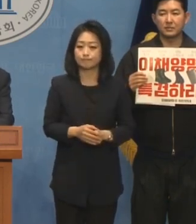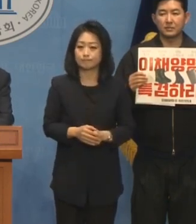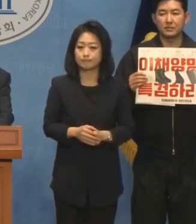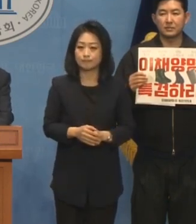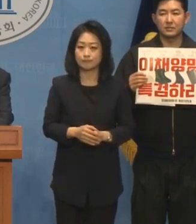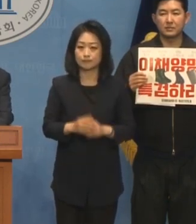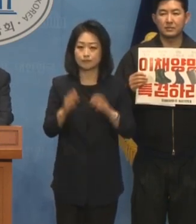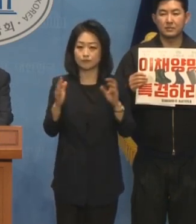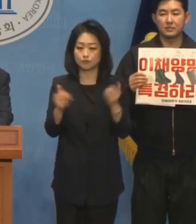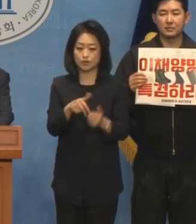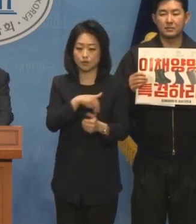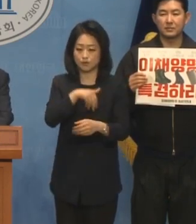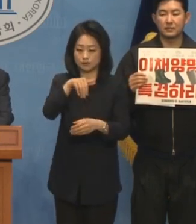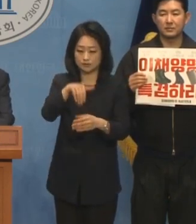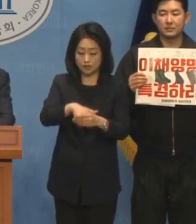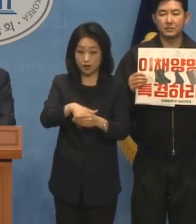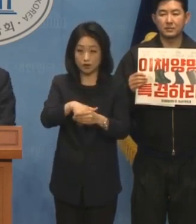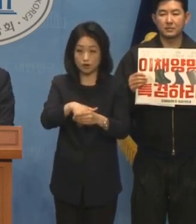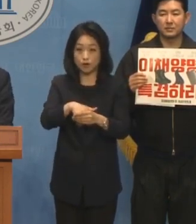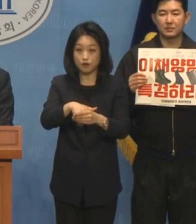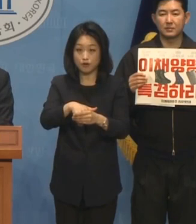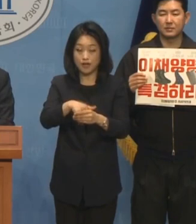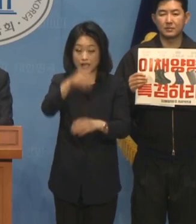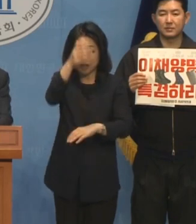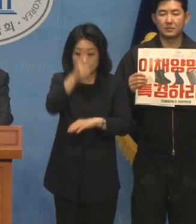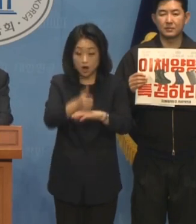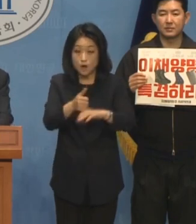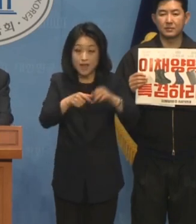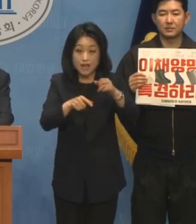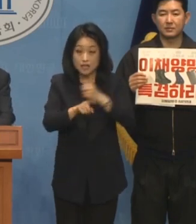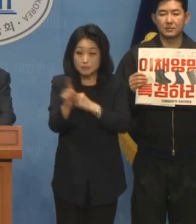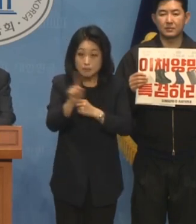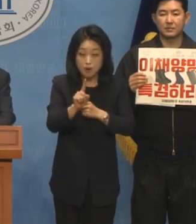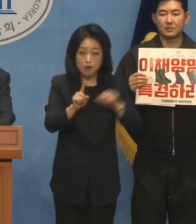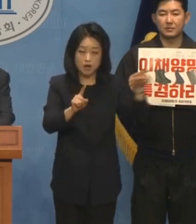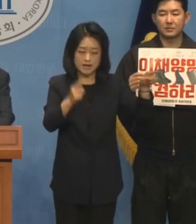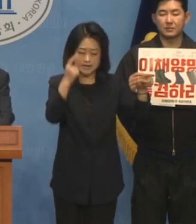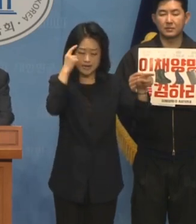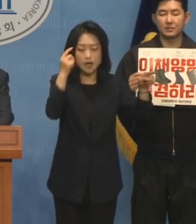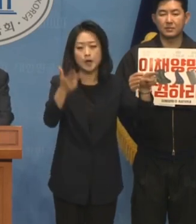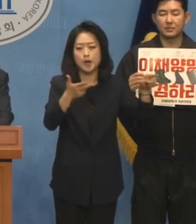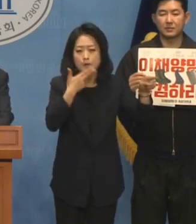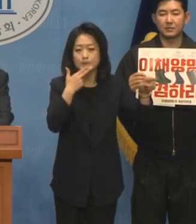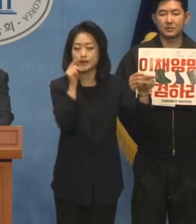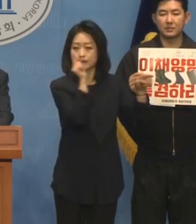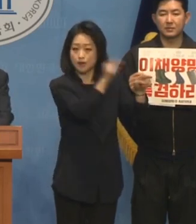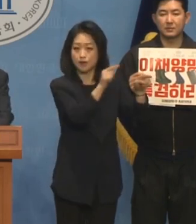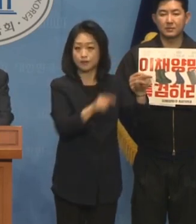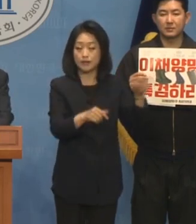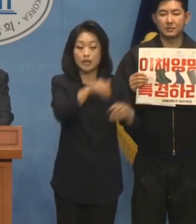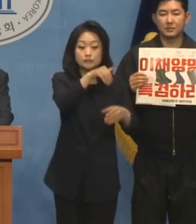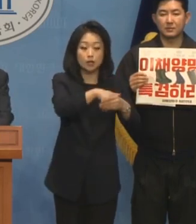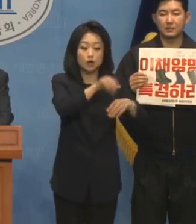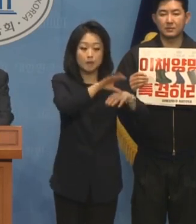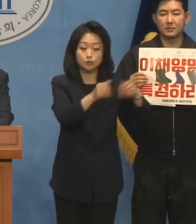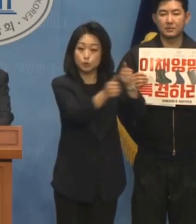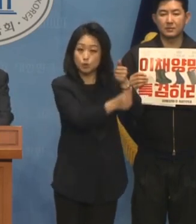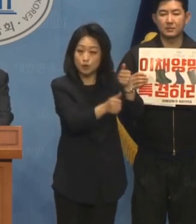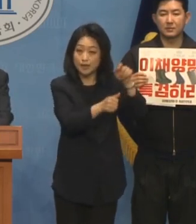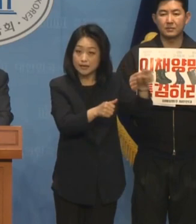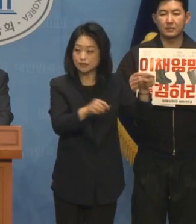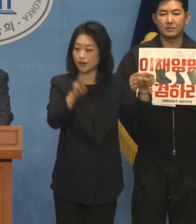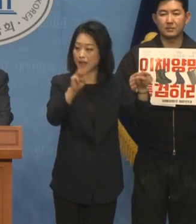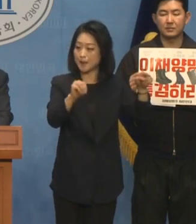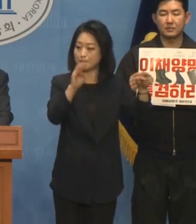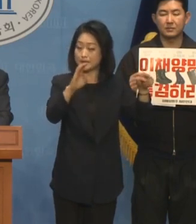총선이 주는 의미를 전혀 인식 못하고 있습니다 선거방송 심 위원회가 MBC